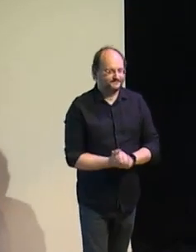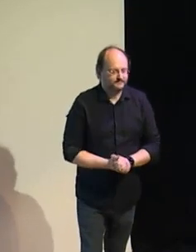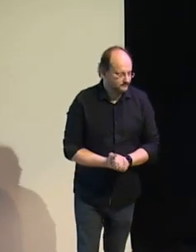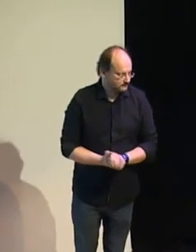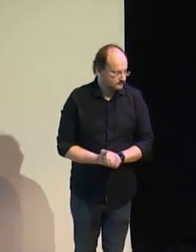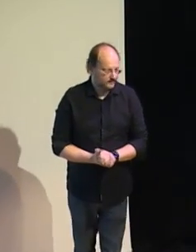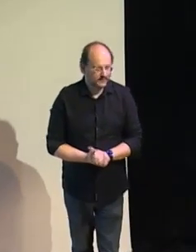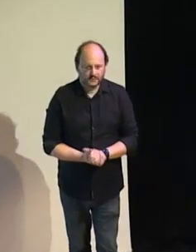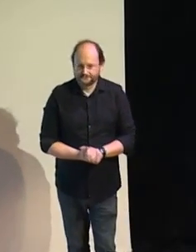de l'enseignement des moines.